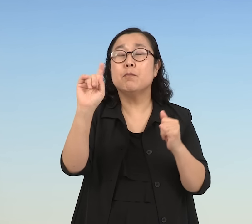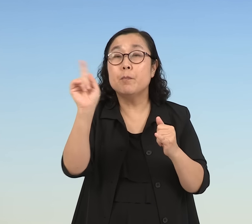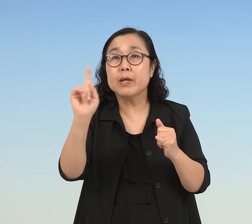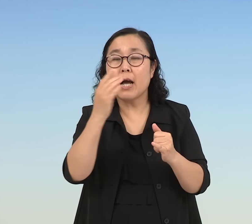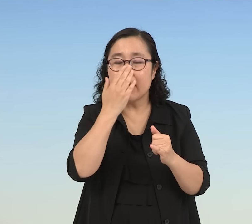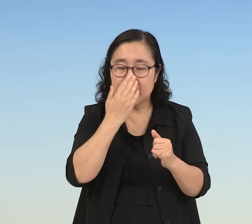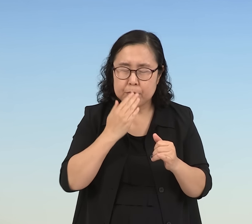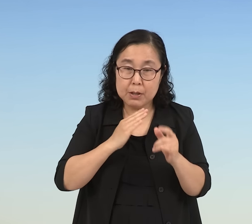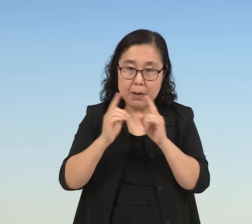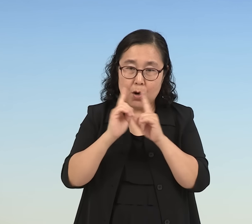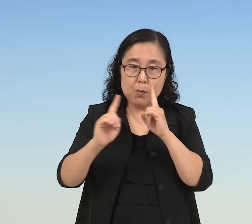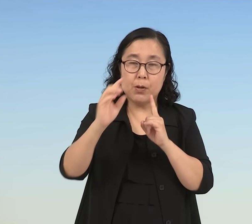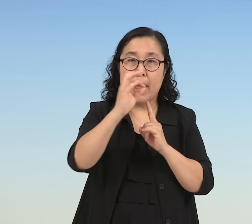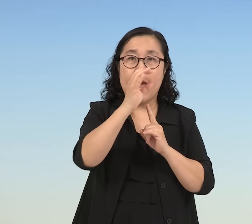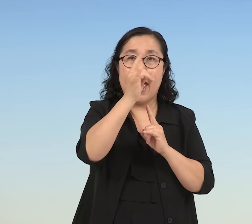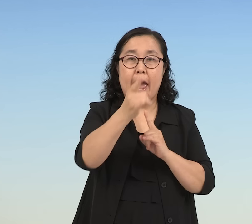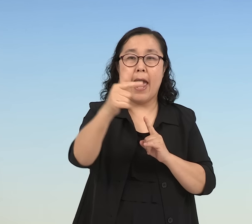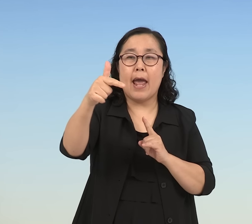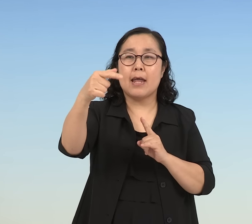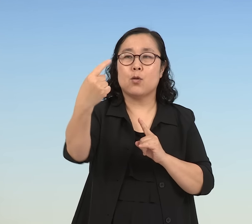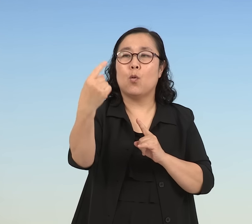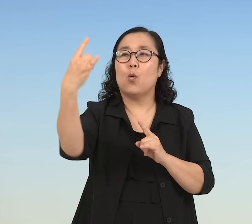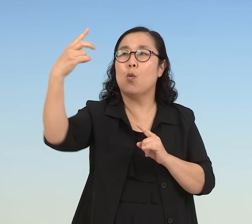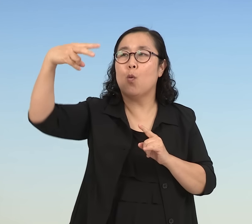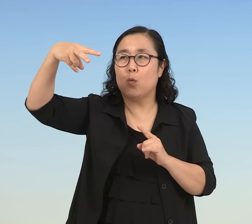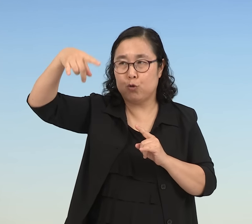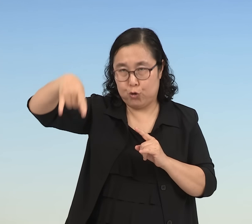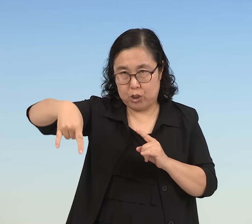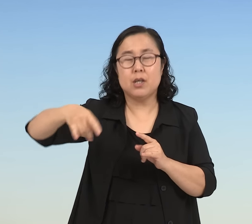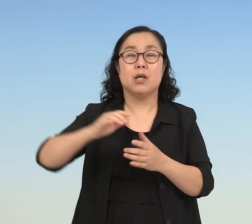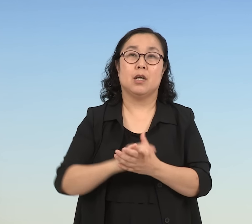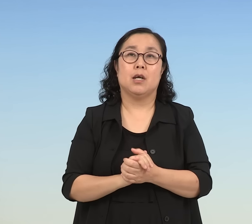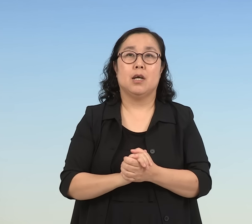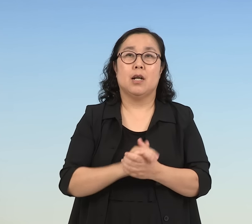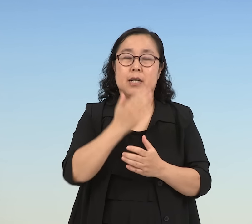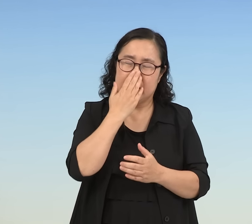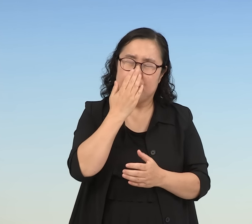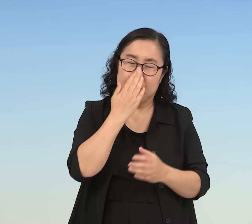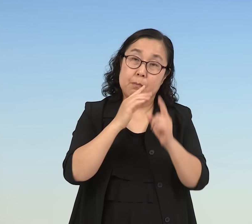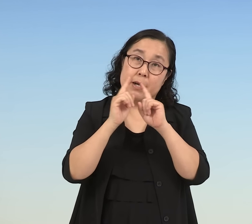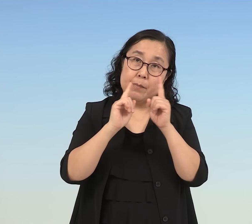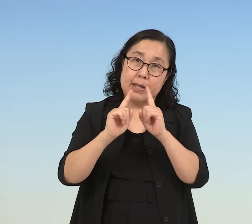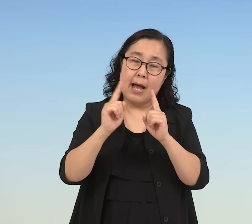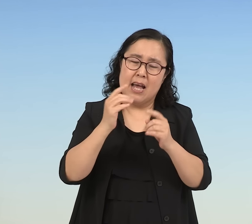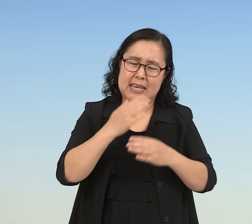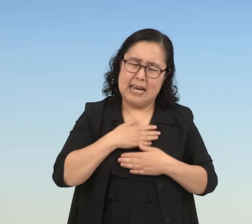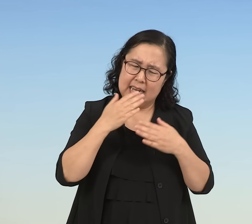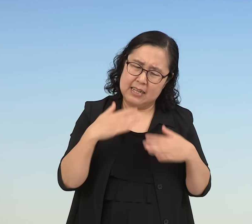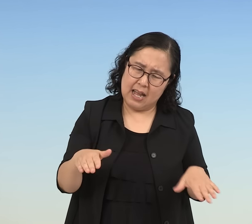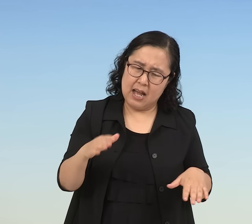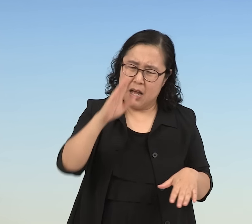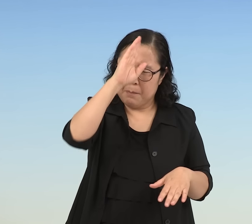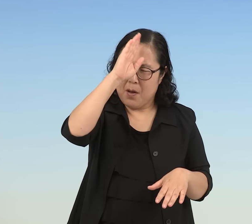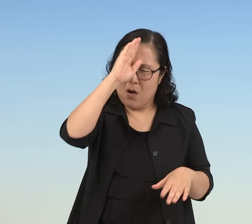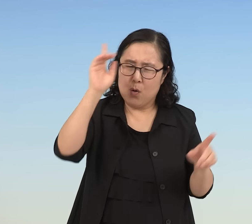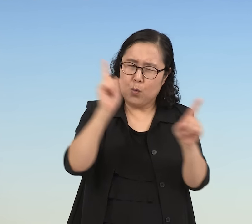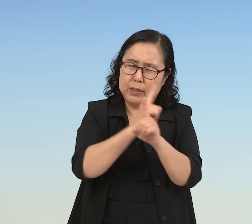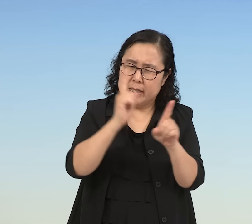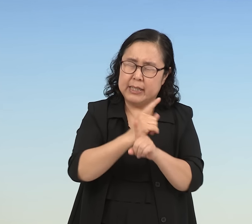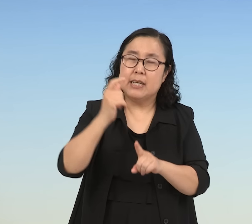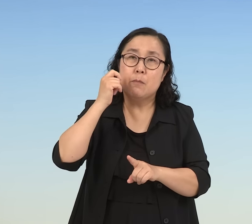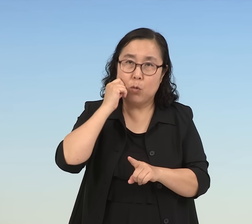사람은 원어로 보면은 에노시라는 히브리어예요. 이 에노시는요, 약하다, 불치의 병을 앓다,